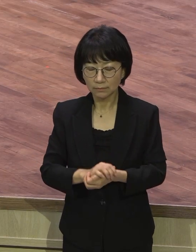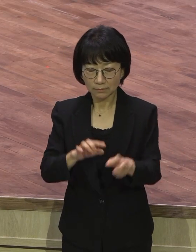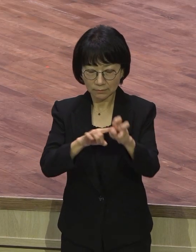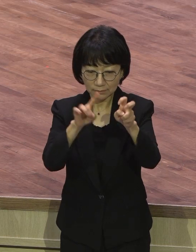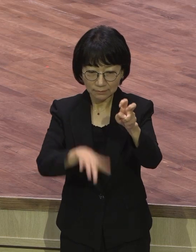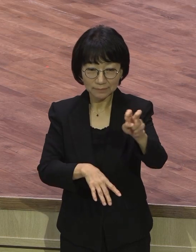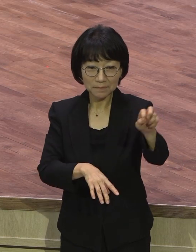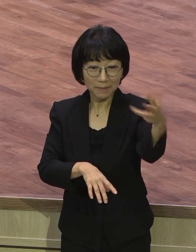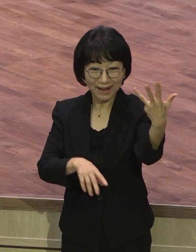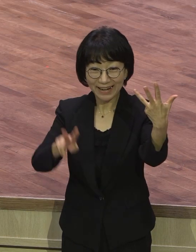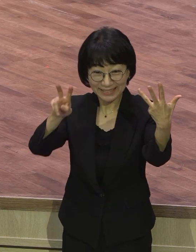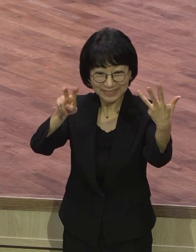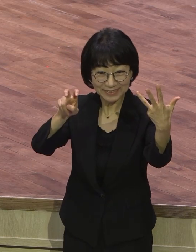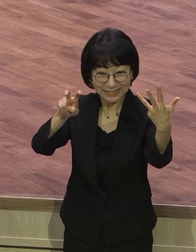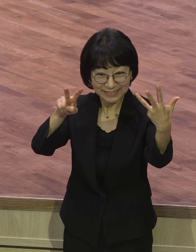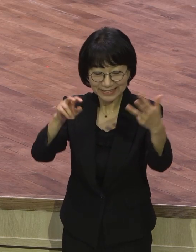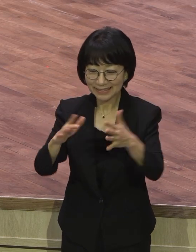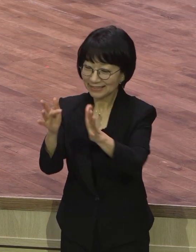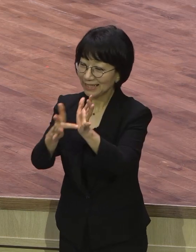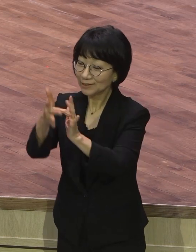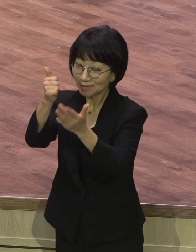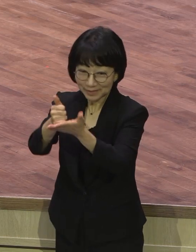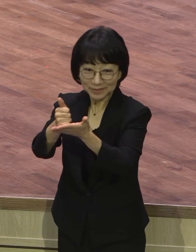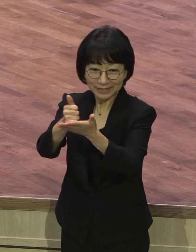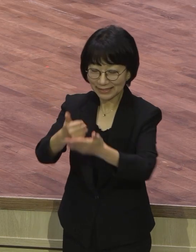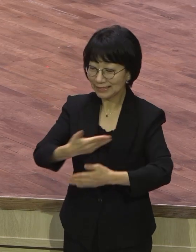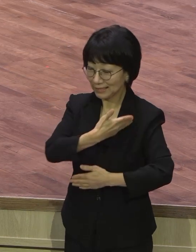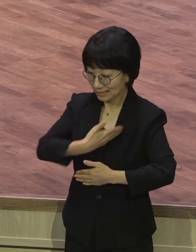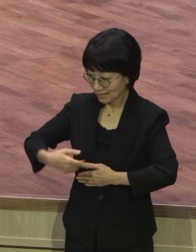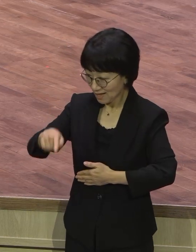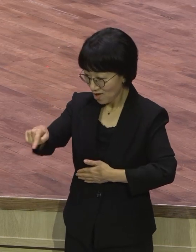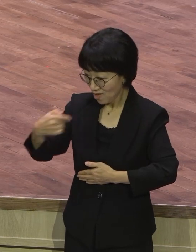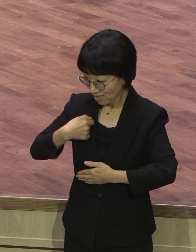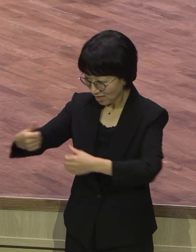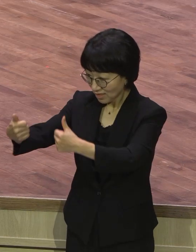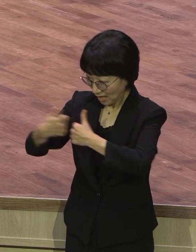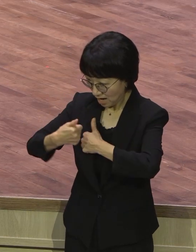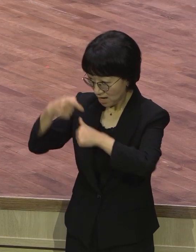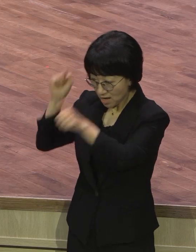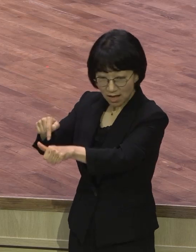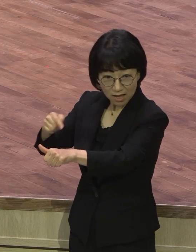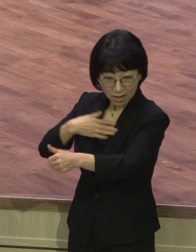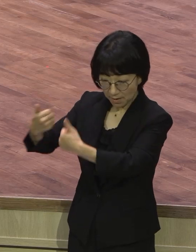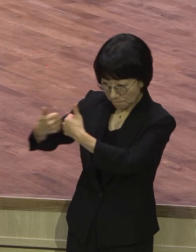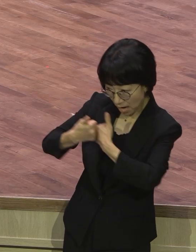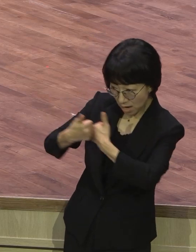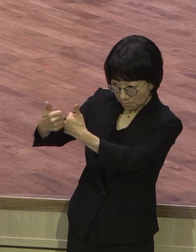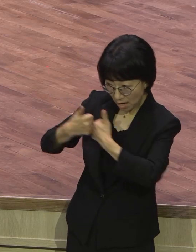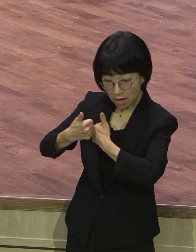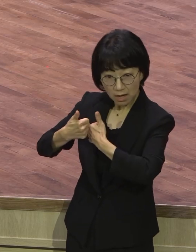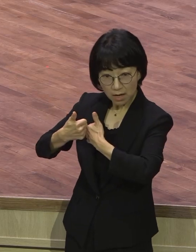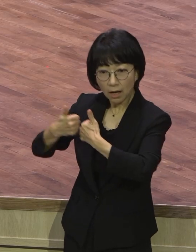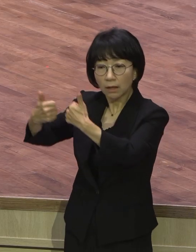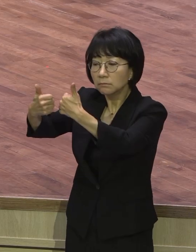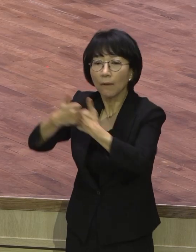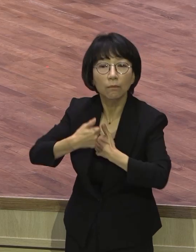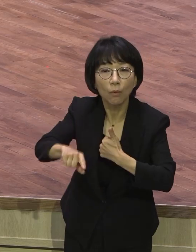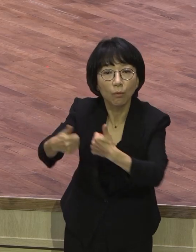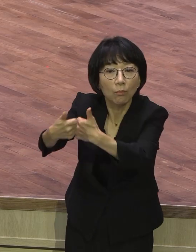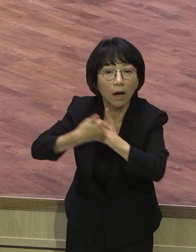8장 22절에 보면 예수님께서 제자들에게서 너는 나를 따르라 라고 말씀하셨어요. 이 말씀 속에는